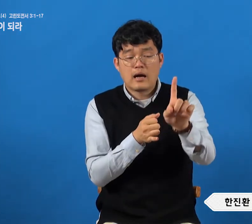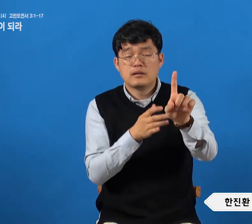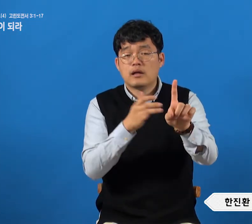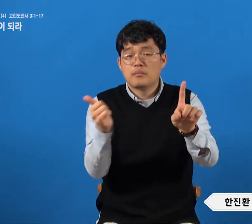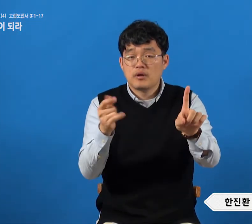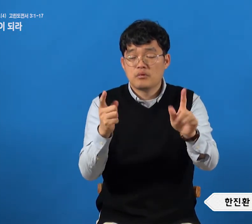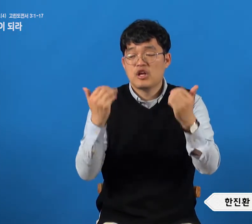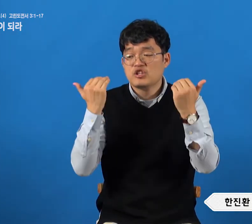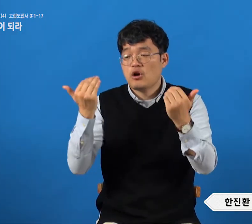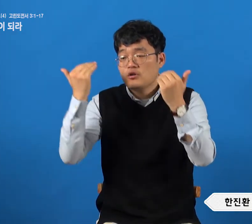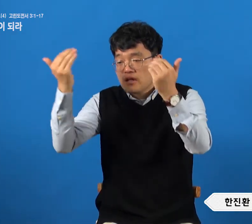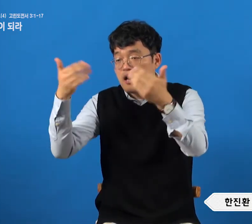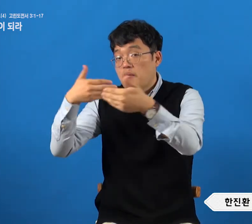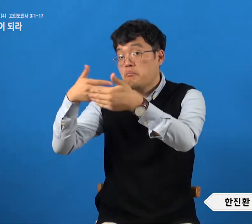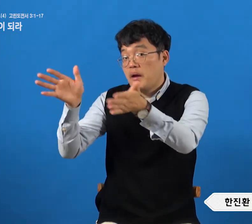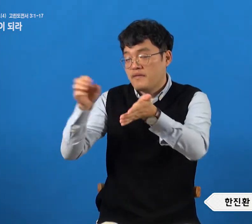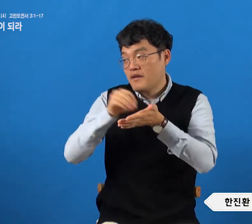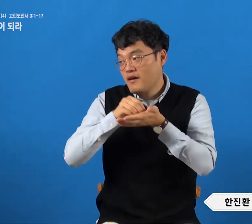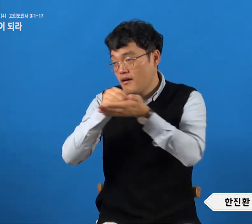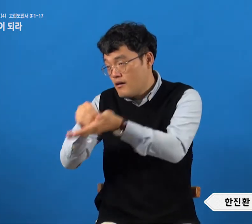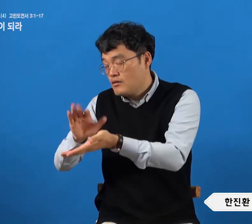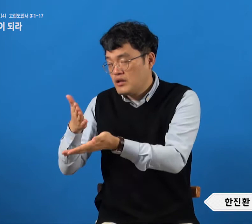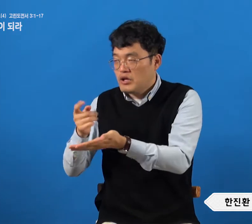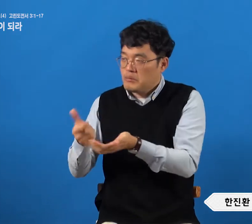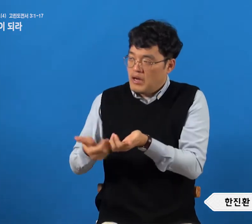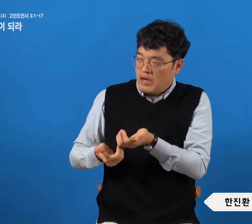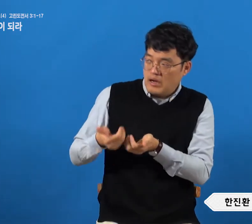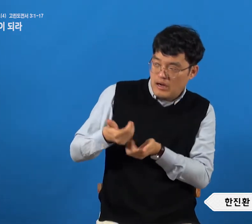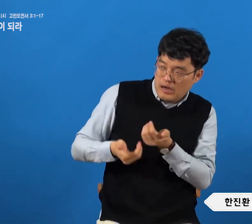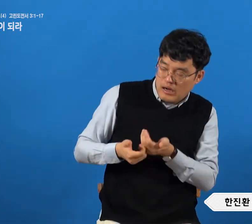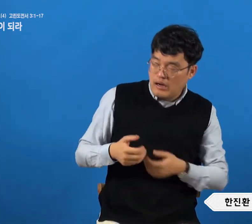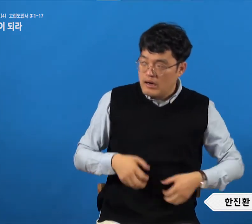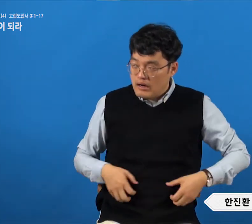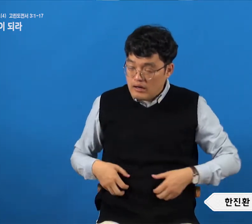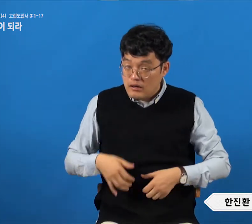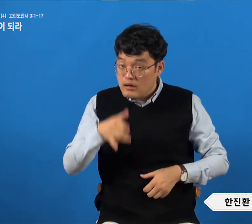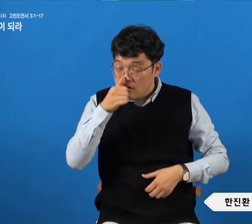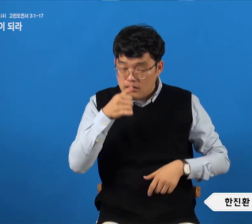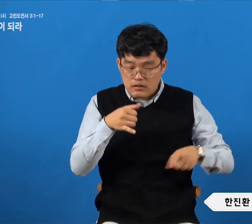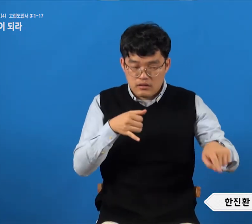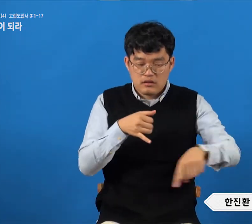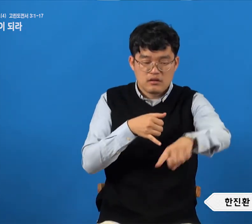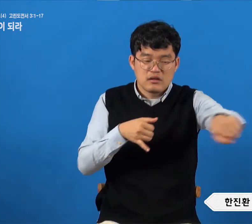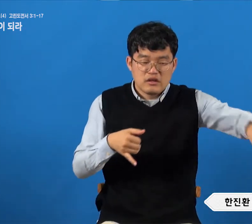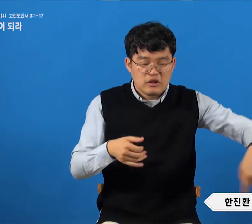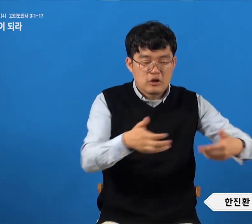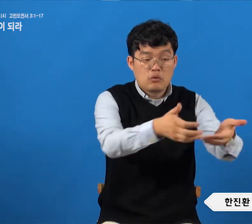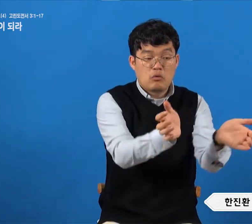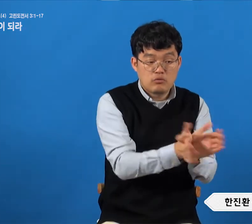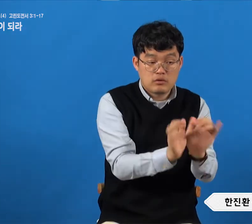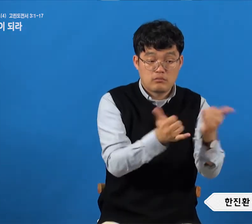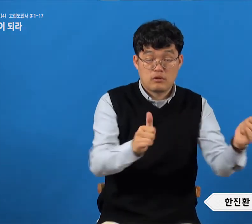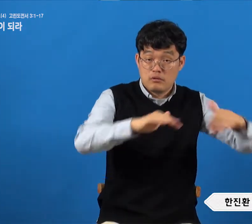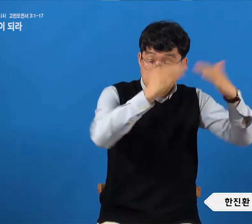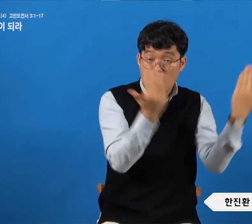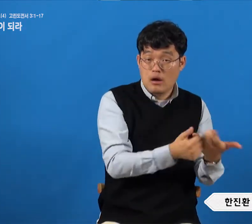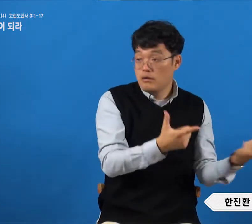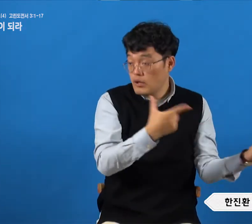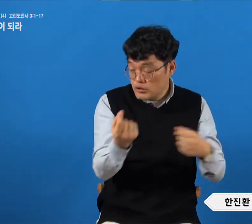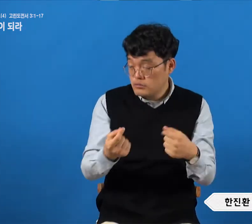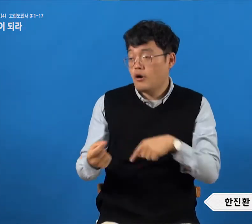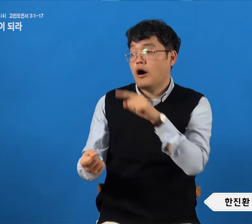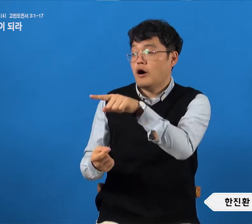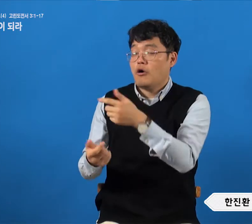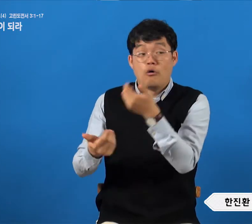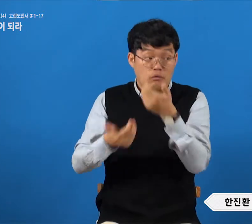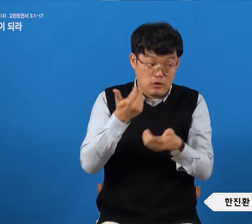그런데 서먹서먹해서 이 성장반 들어가는 것을 망설이고 있으니까 다락방 식구들이 전부 다